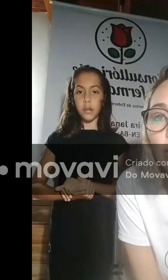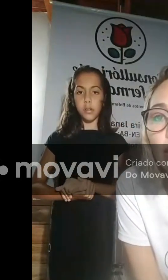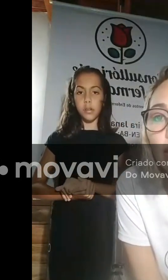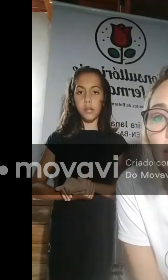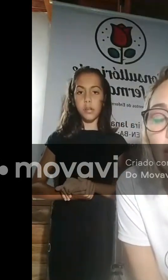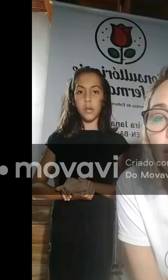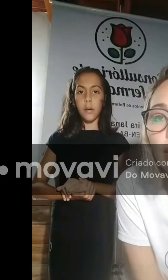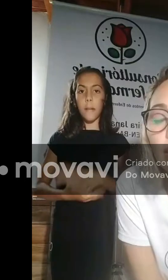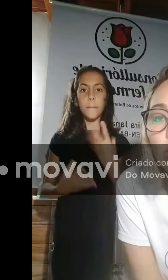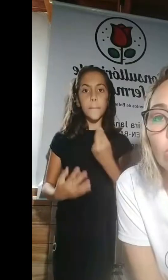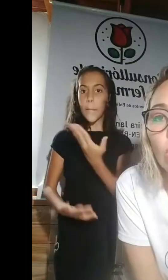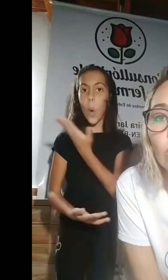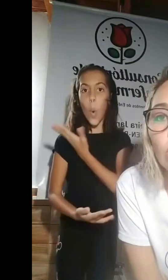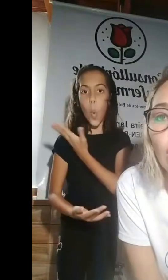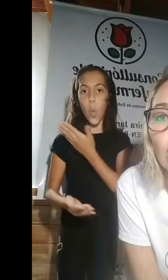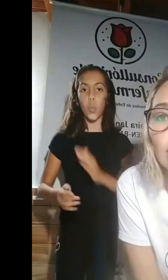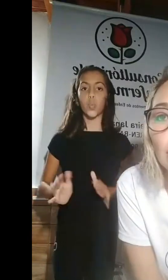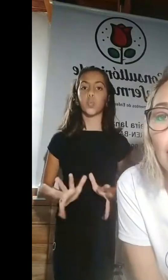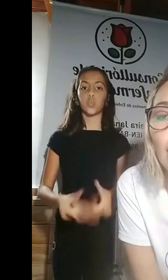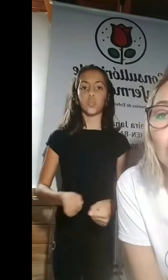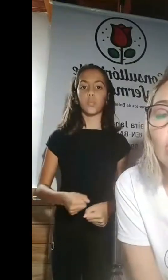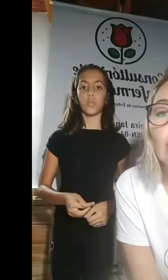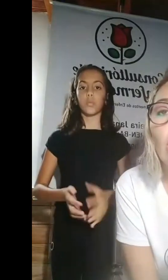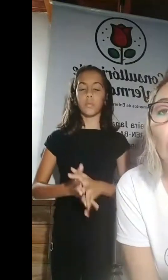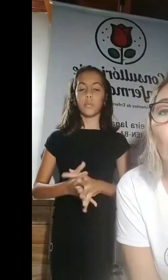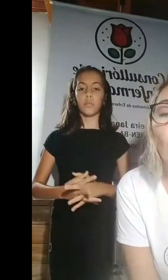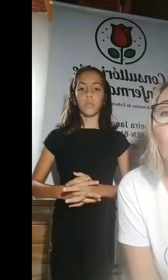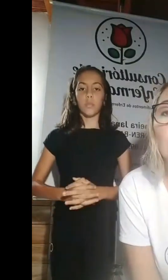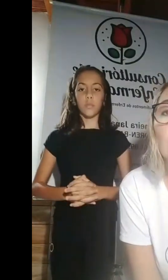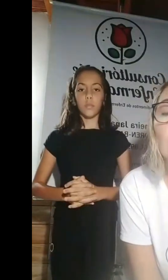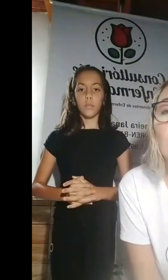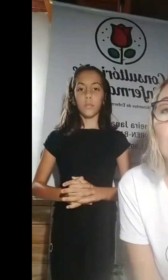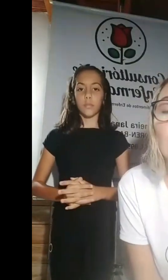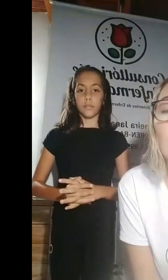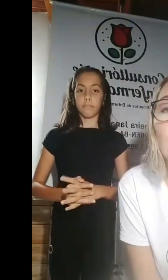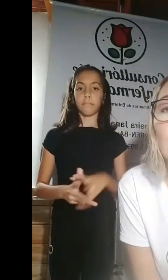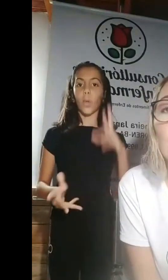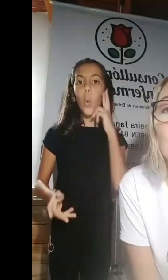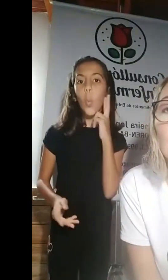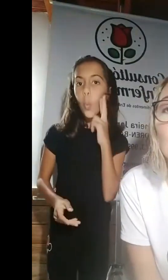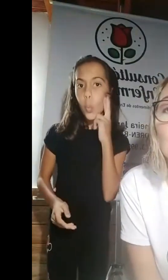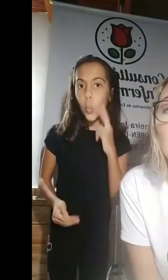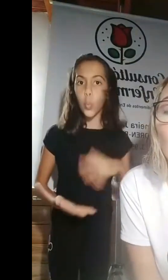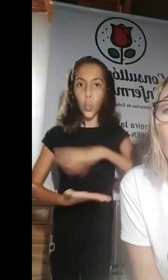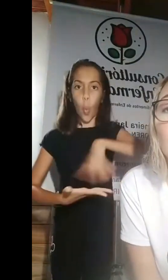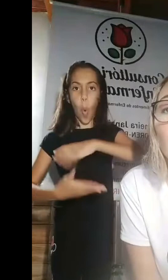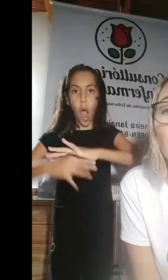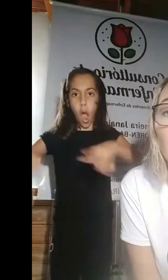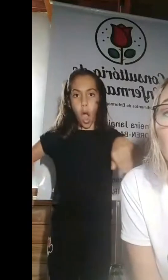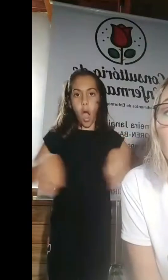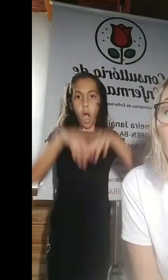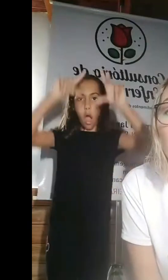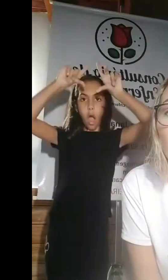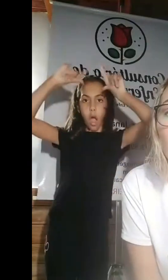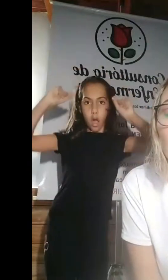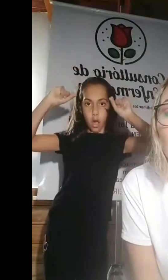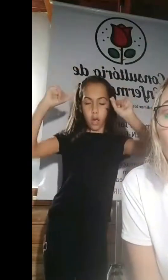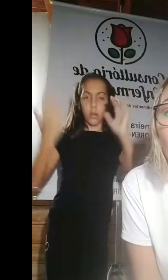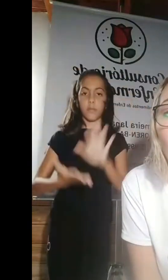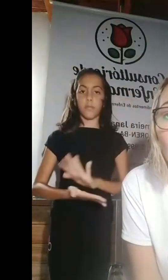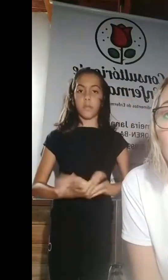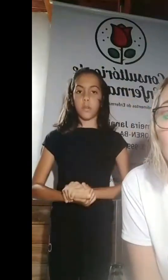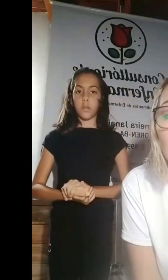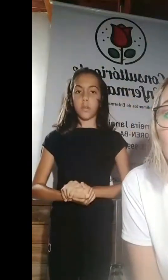Então, a nossa página, né, o Rosa, ela tá com esse objetivo